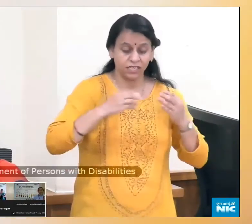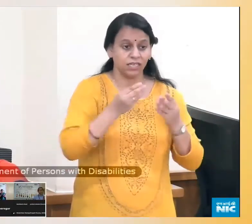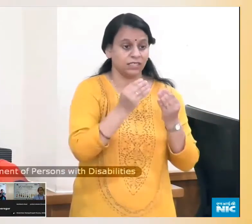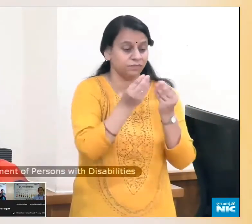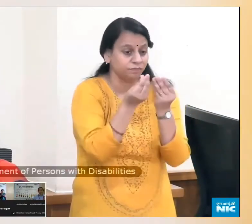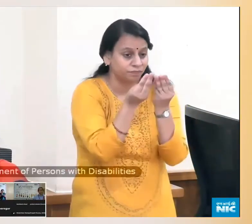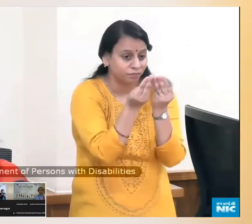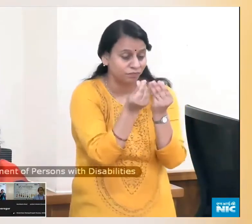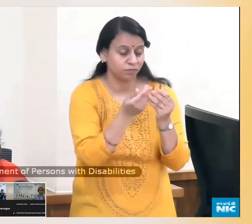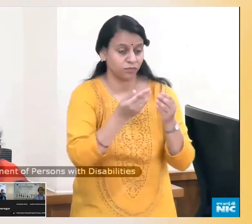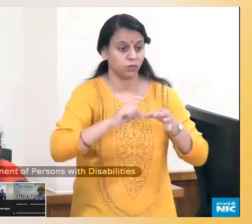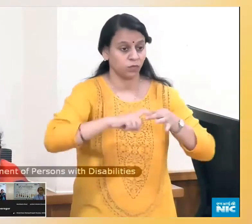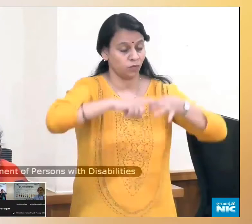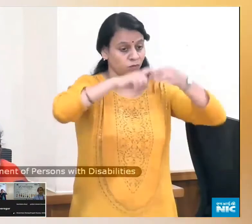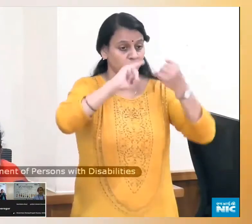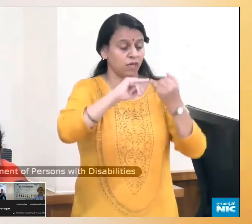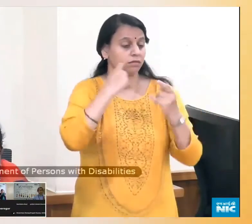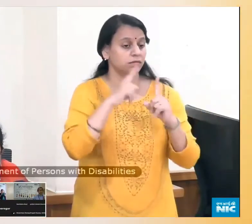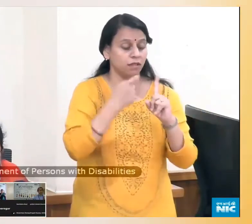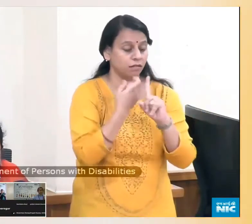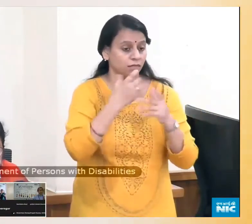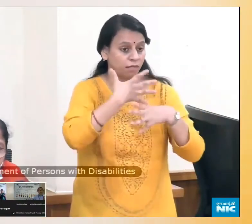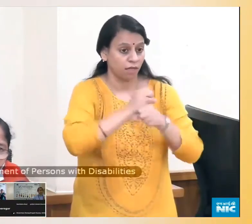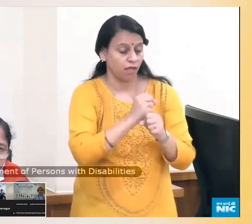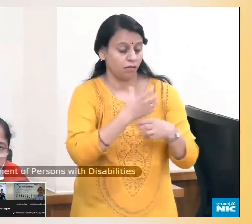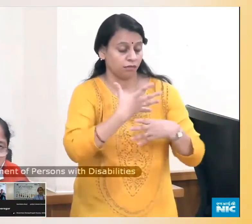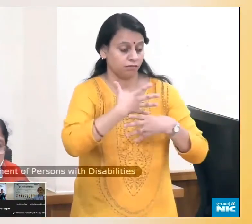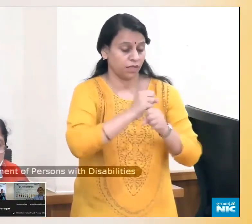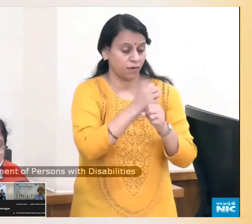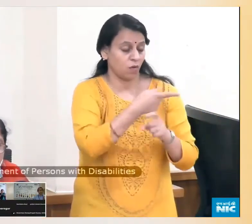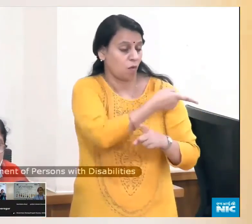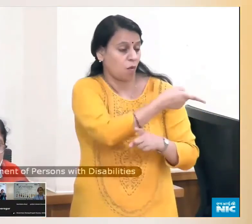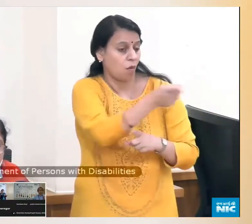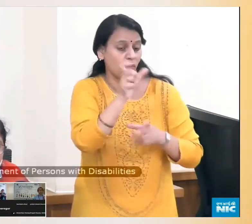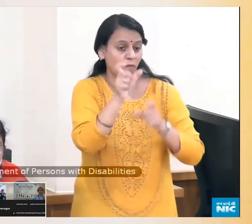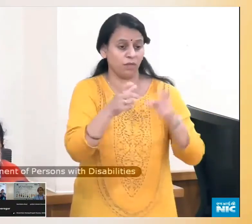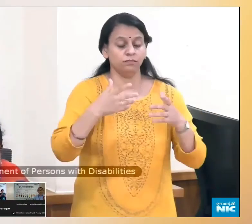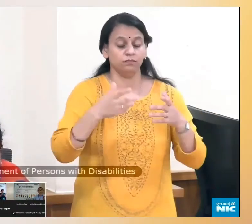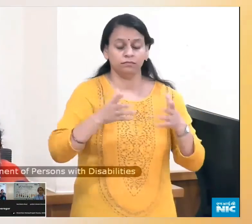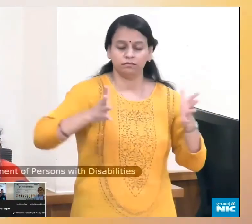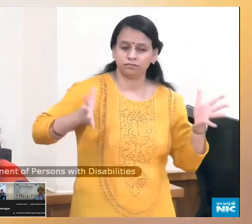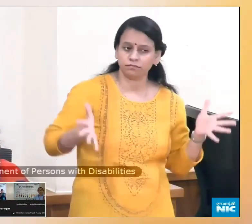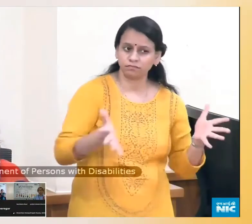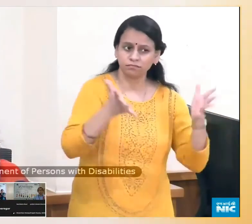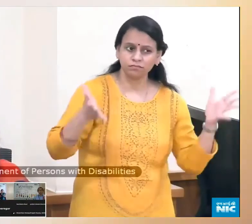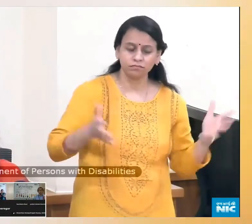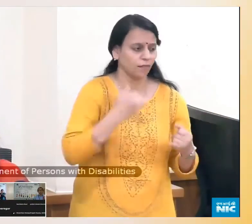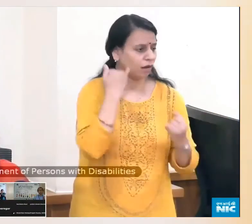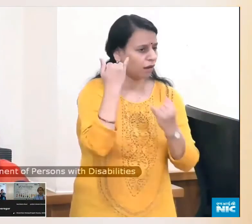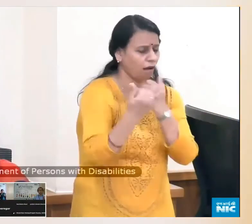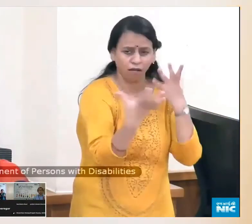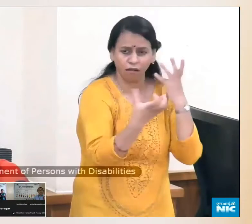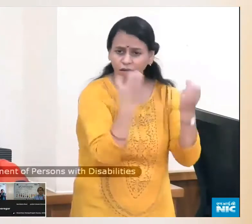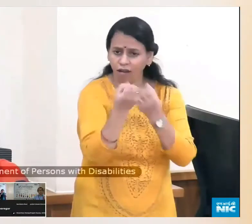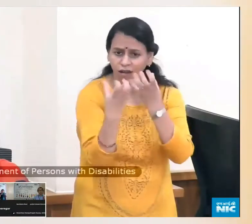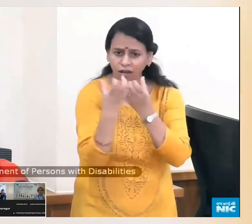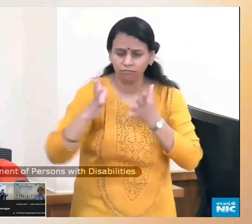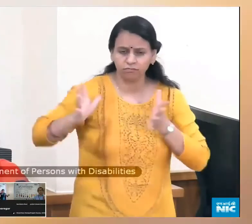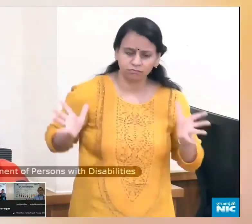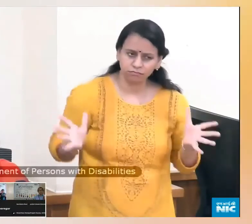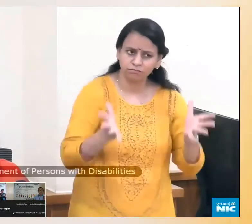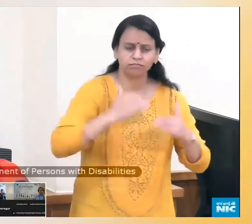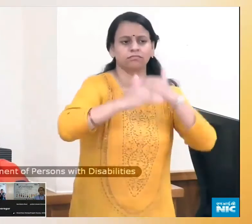बैम्बू कैन्स, हमारी जो काम करते हैं सबको आगे निकालकर लाने का एक काम है।